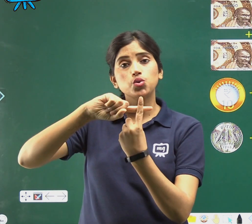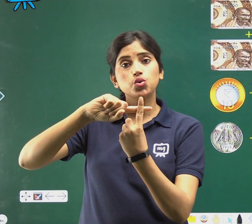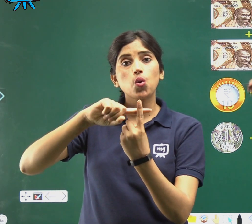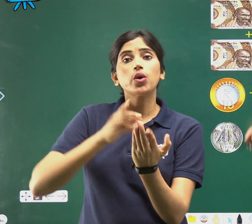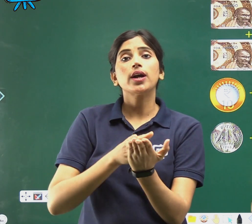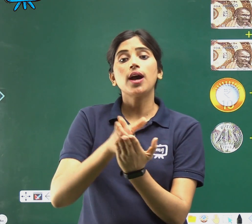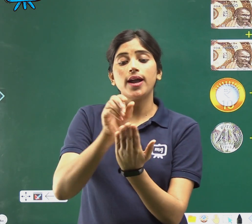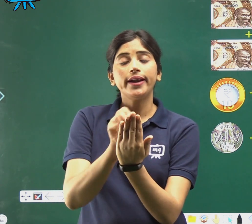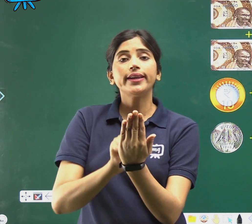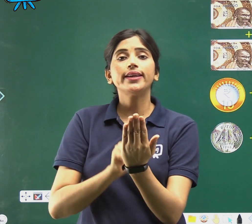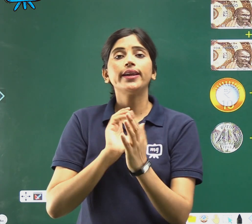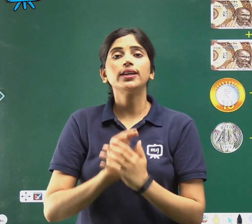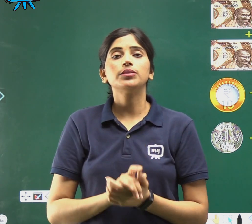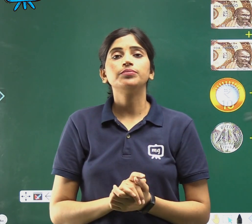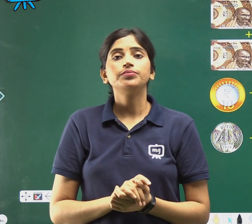जोड़कर लिखिए।